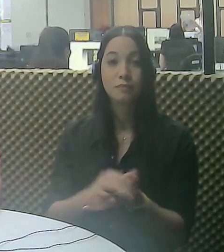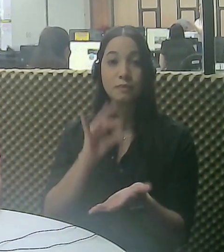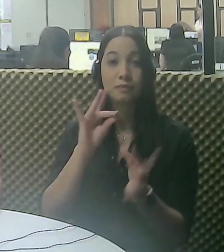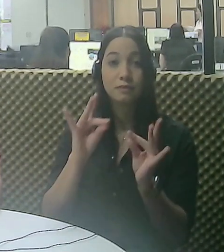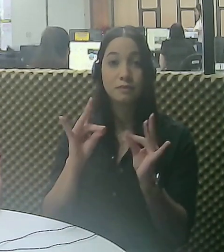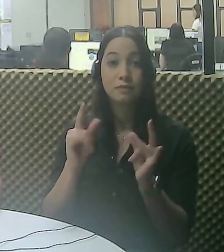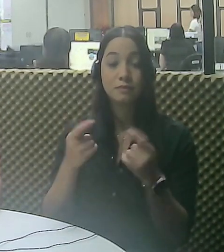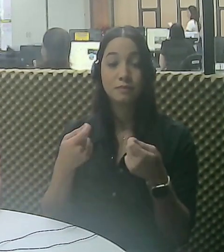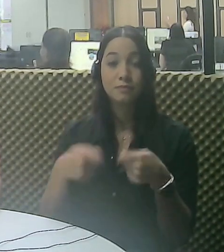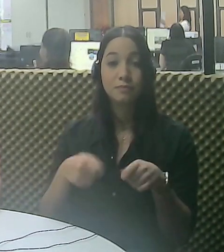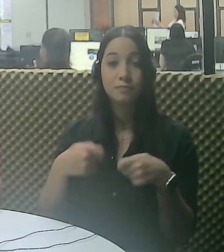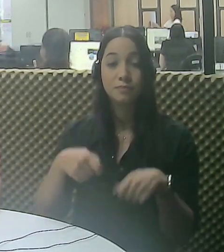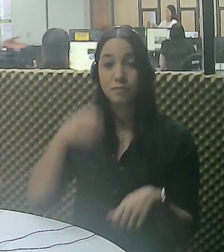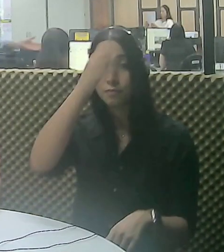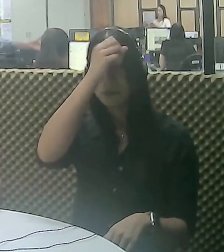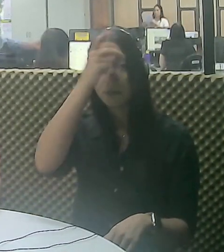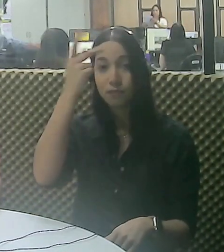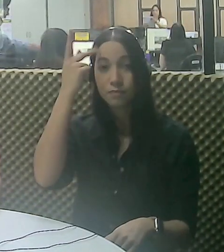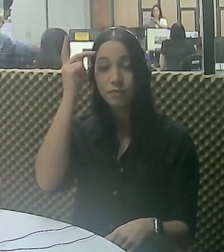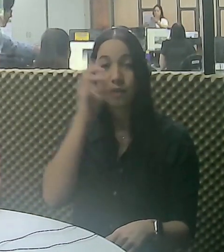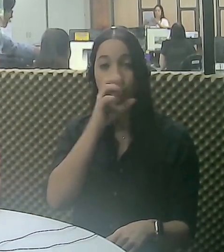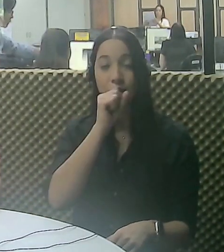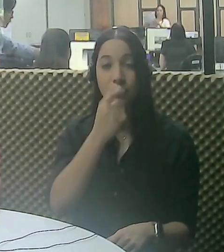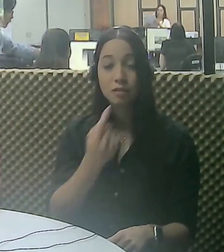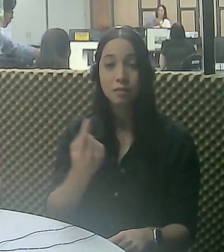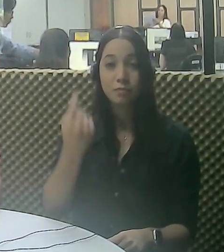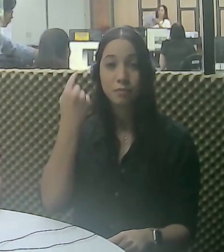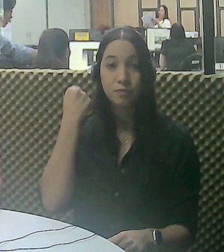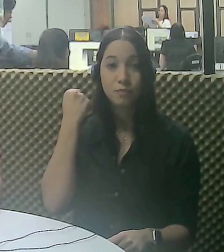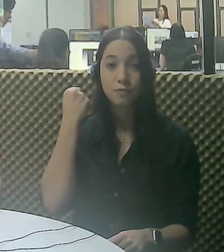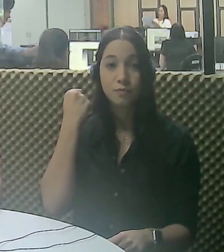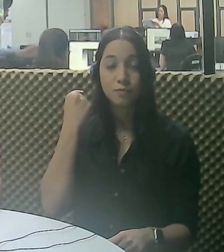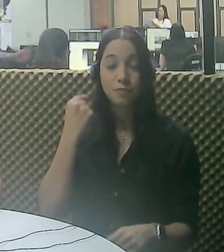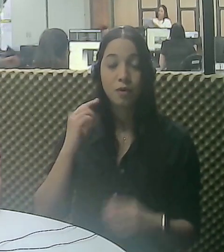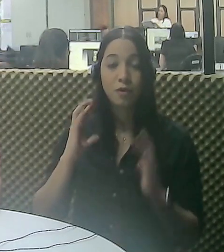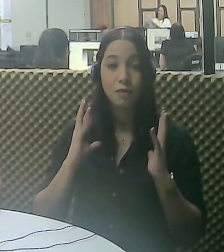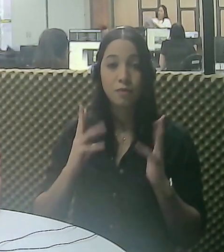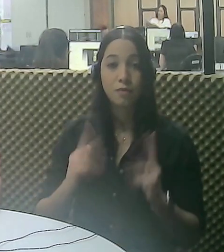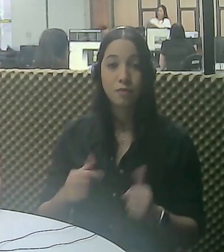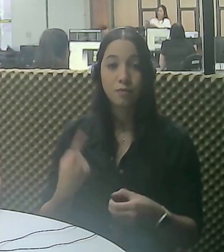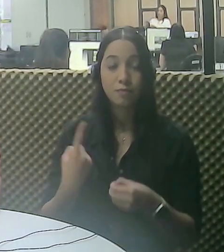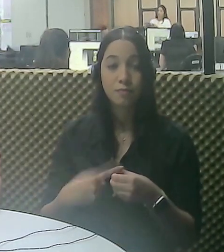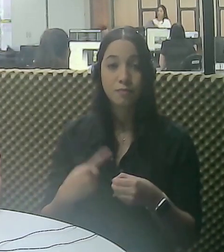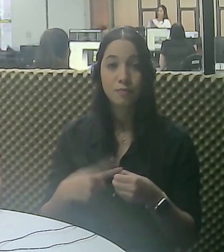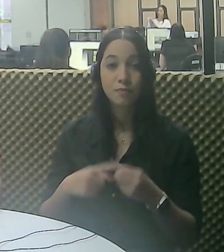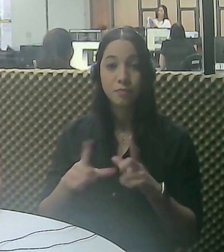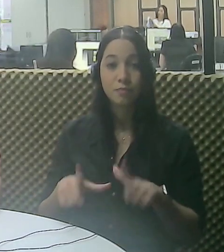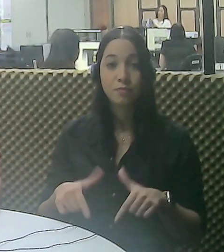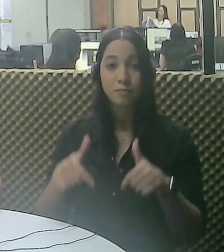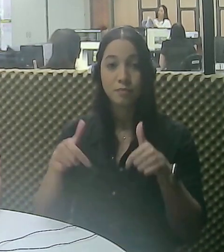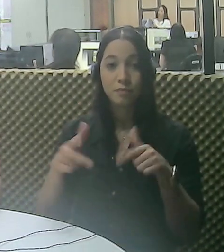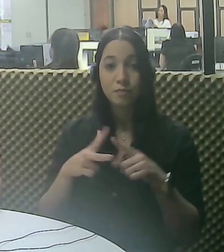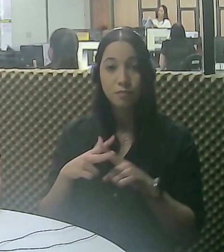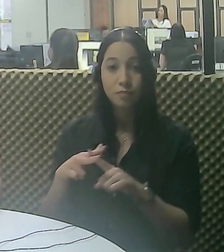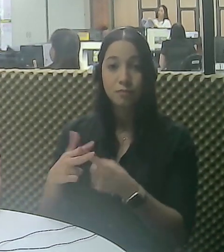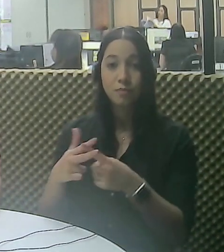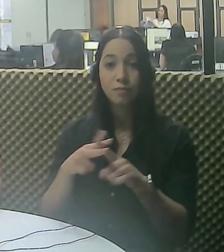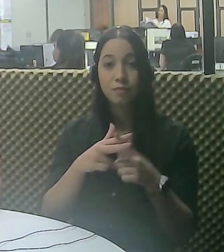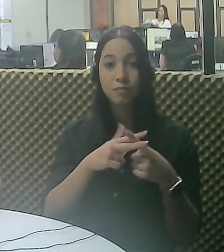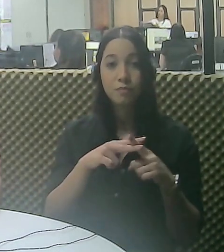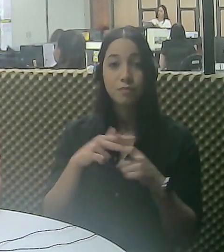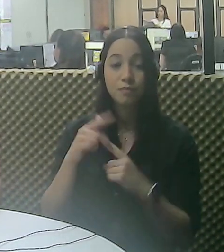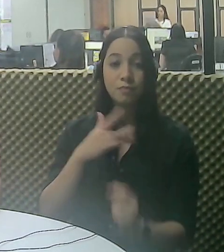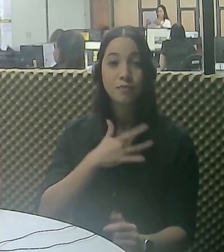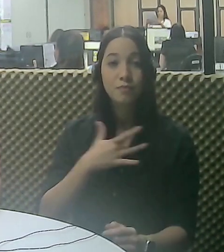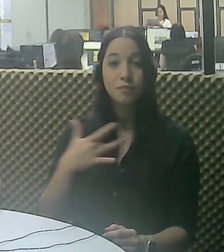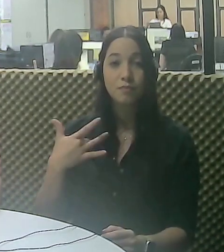criadouros, a Prefeitura retomou no último sábado o mutirão Cidade Limpa. O programa reúne ações de limpeza e manutenção com foco na